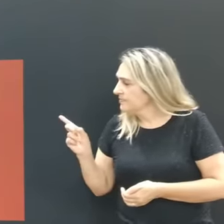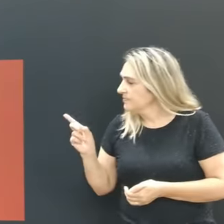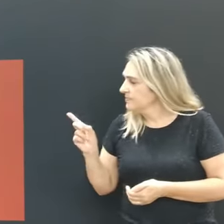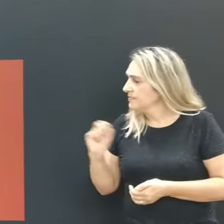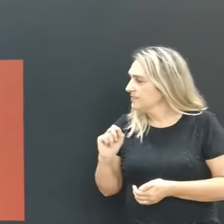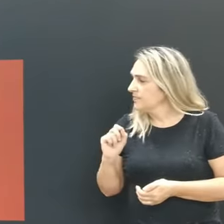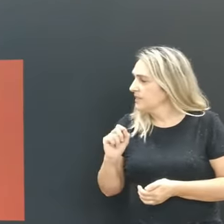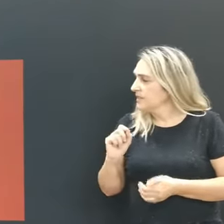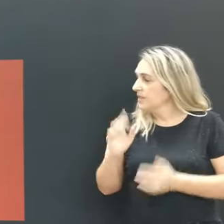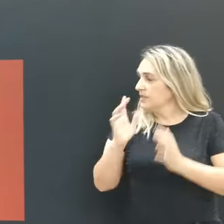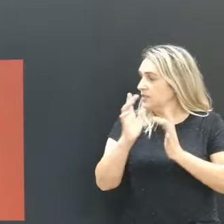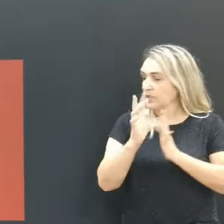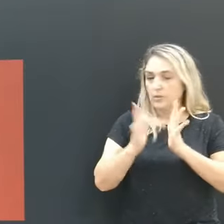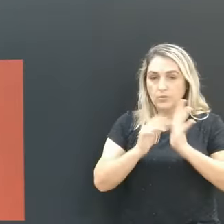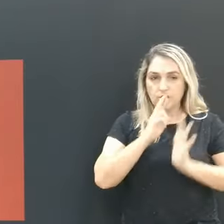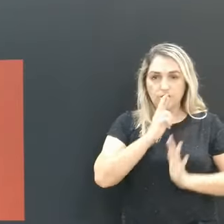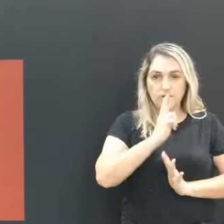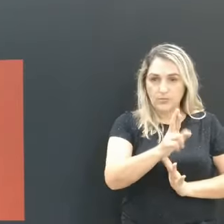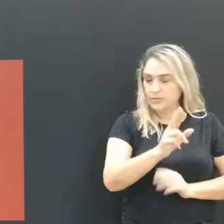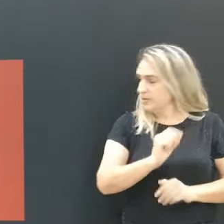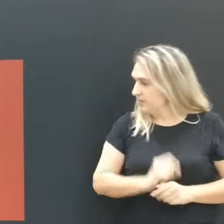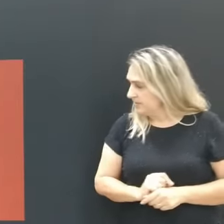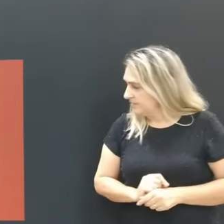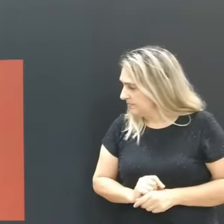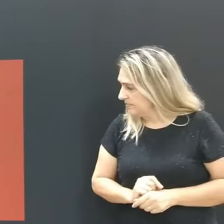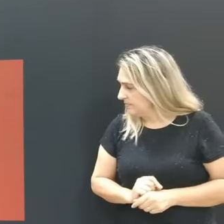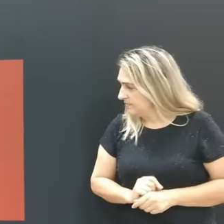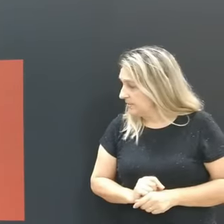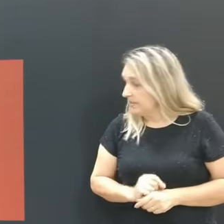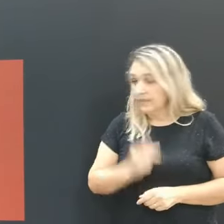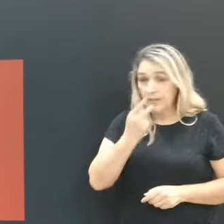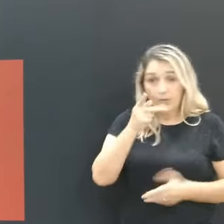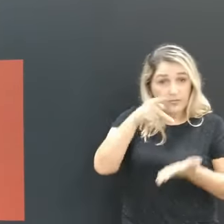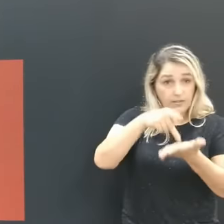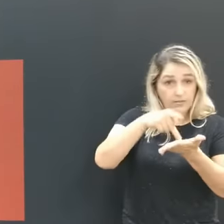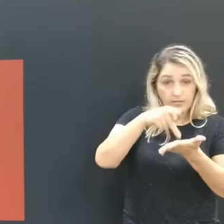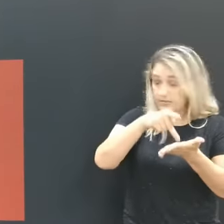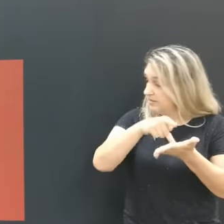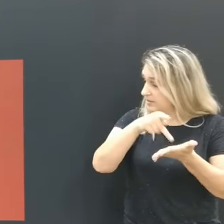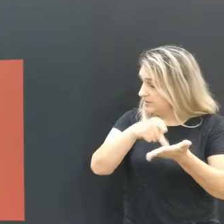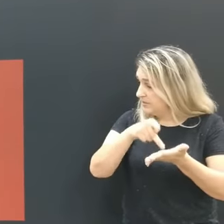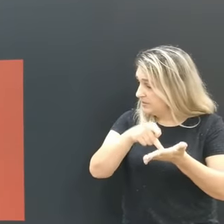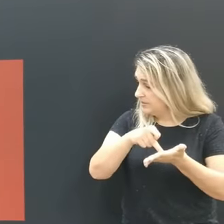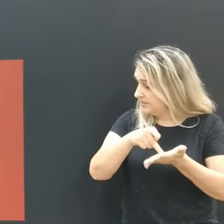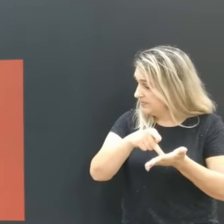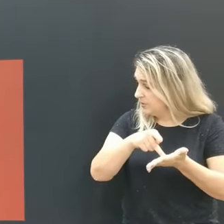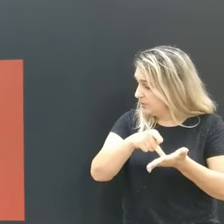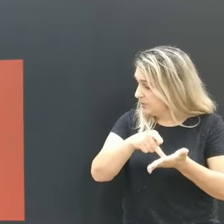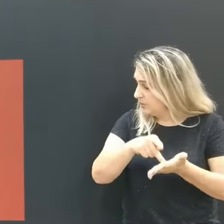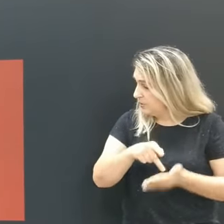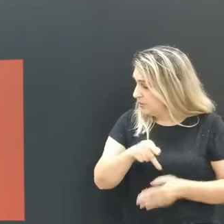interessante. Jesus respondeu: digo-lhes a verdade. Todo aquele que